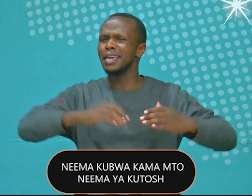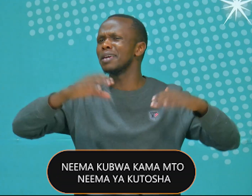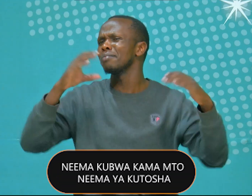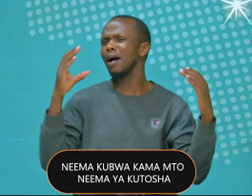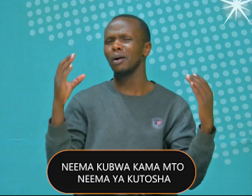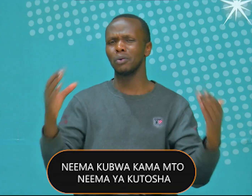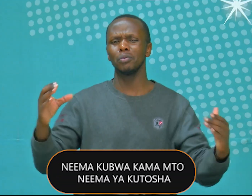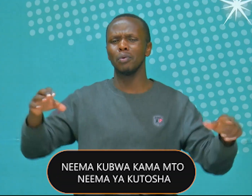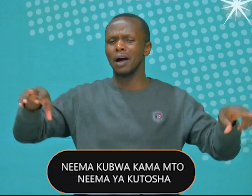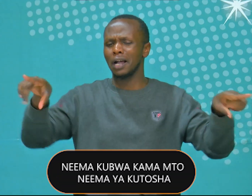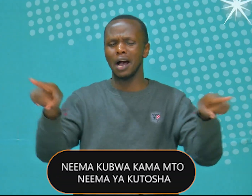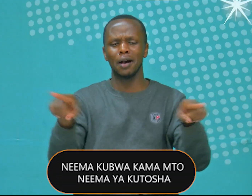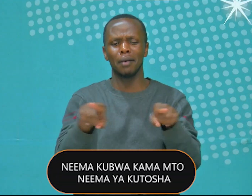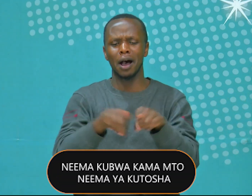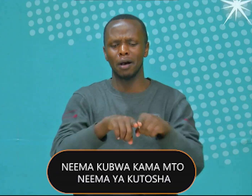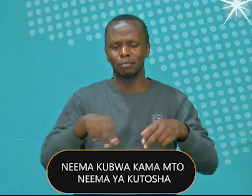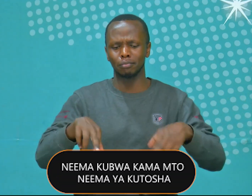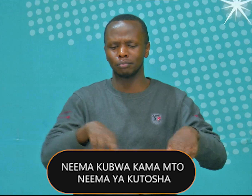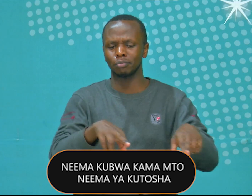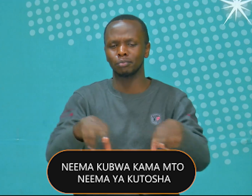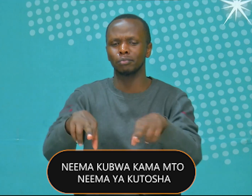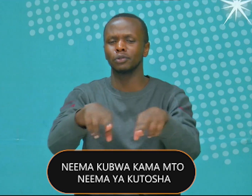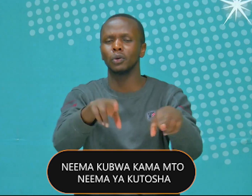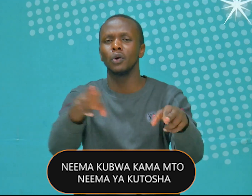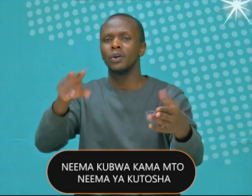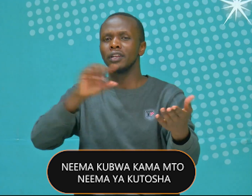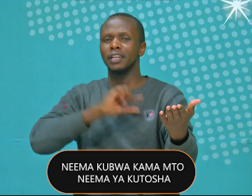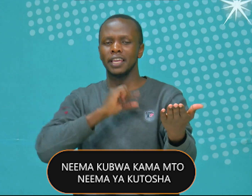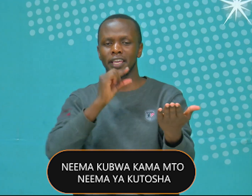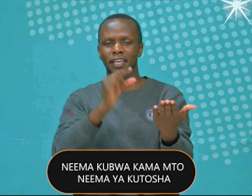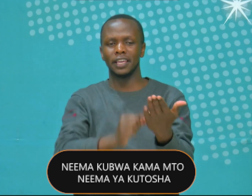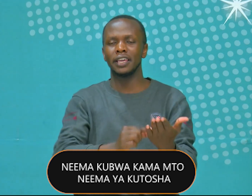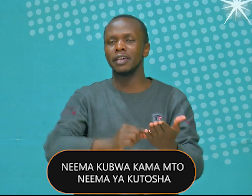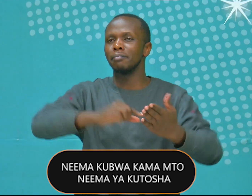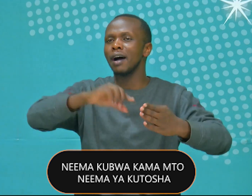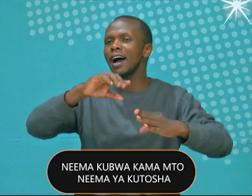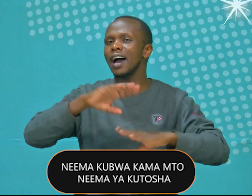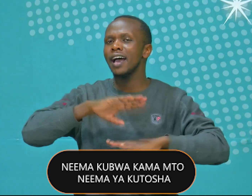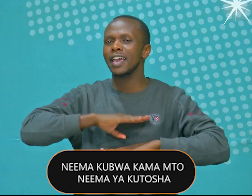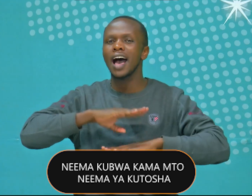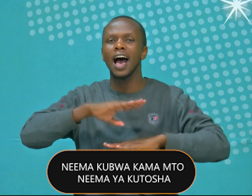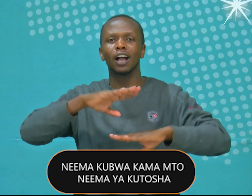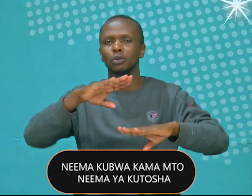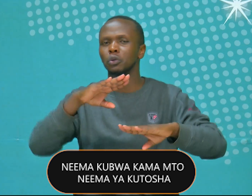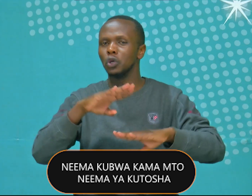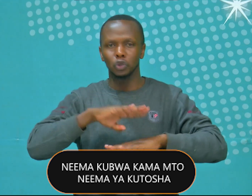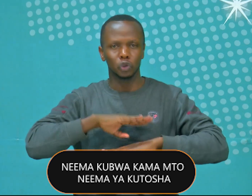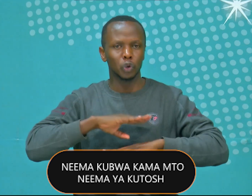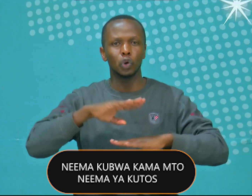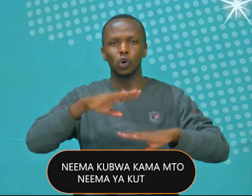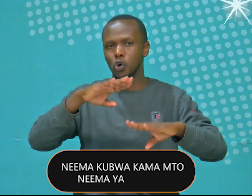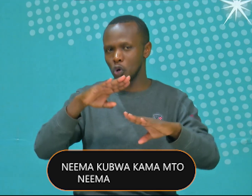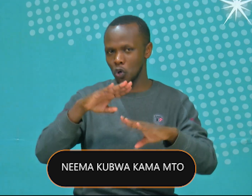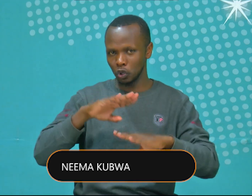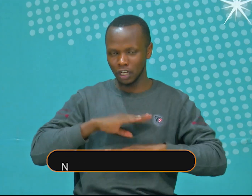neema kubwa kama mto neema ya